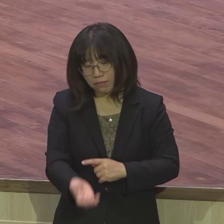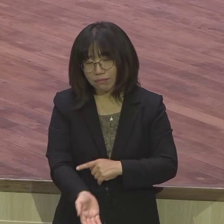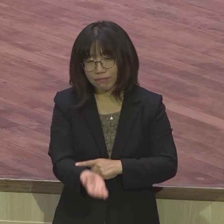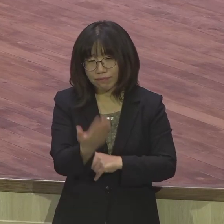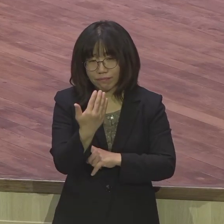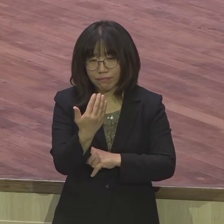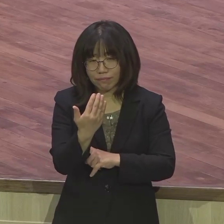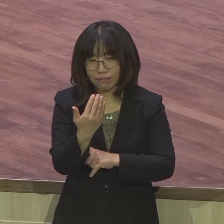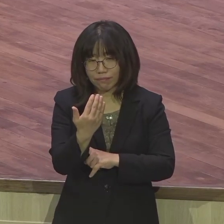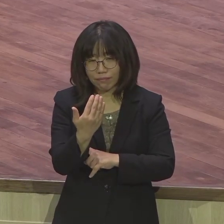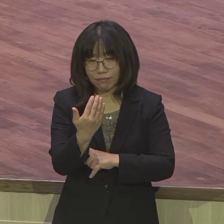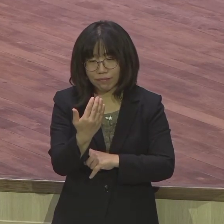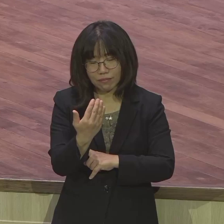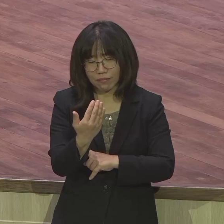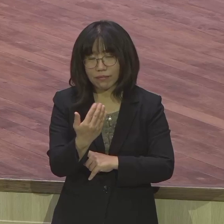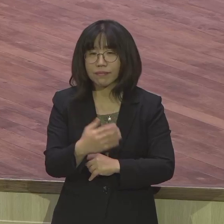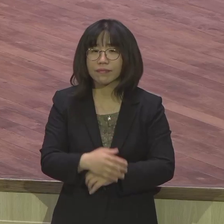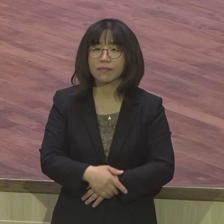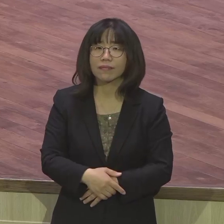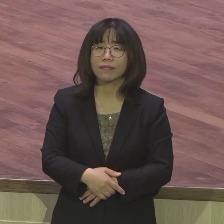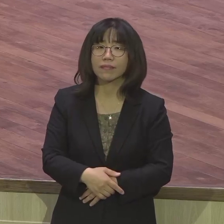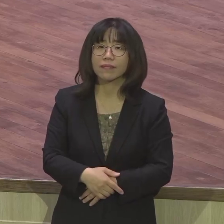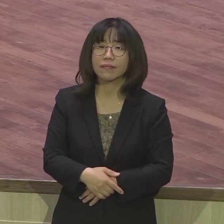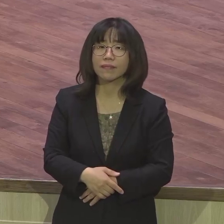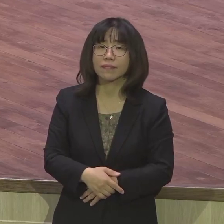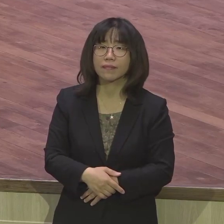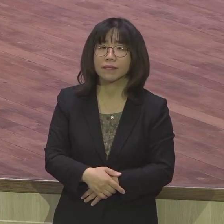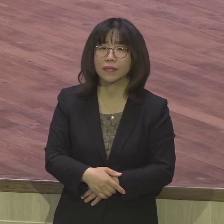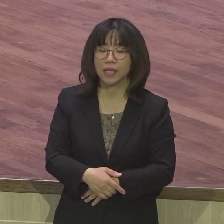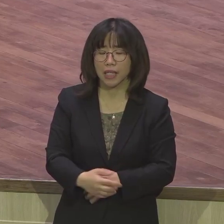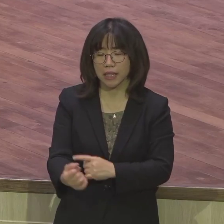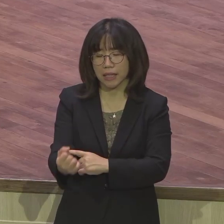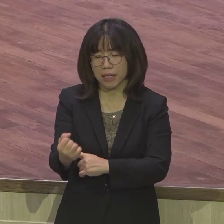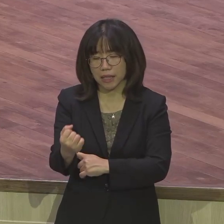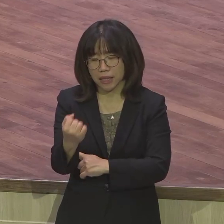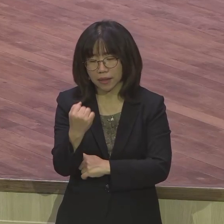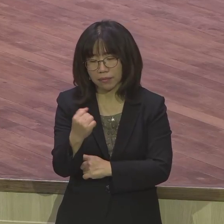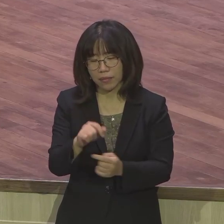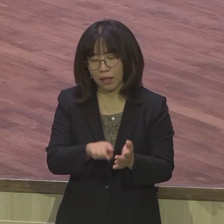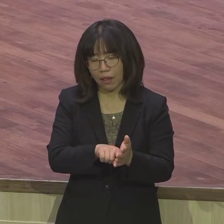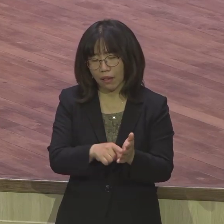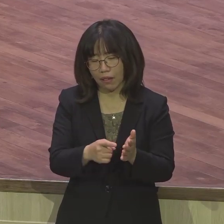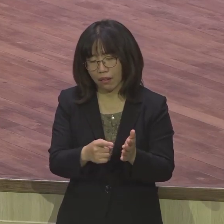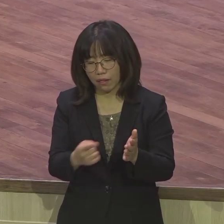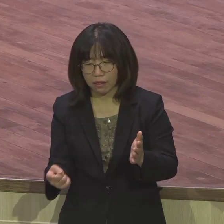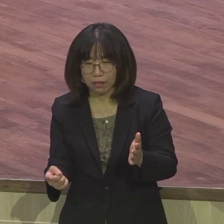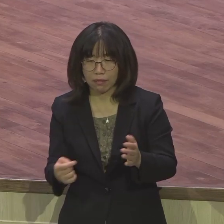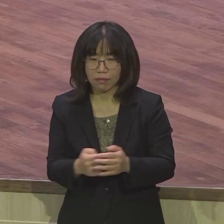또 나이가 들수록 또 오대요. 면역이 떨어졌다 그래가지고 면역 떨어진 건 떨어졌지.